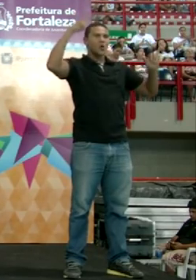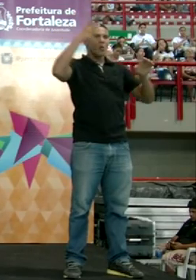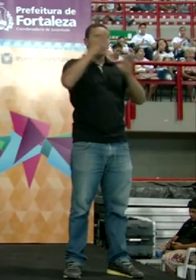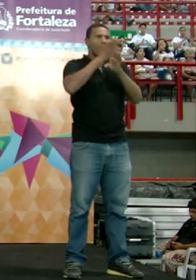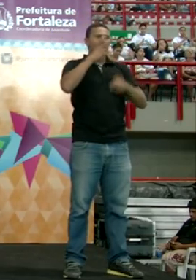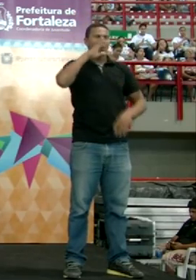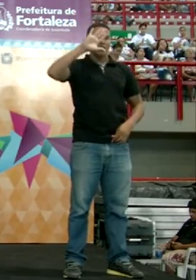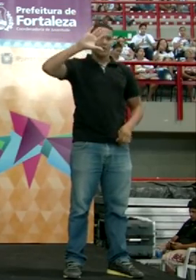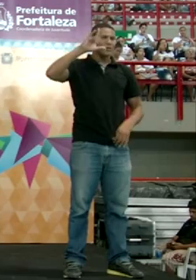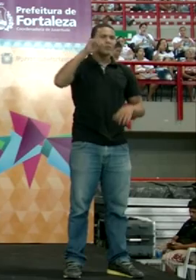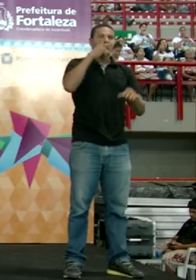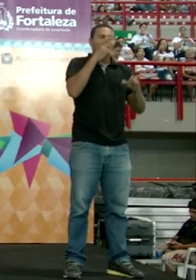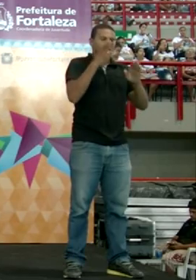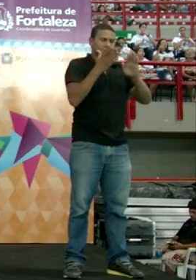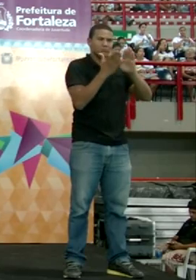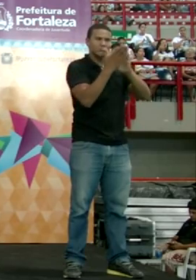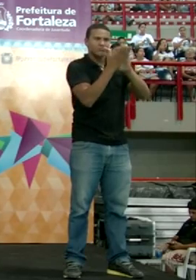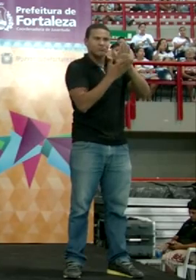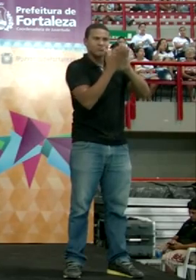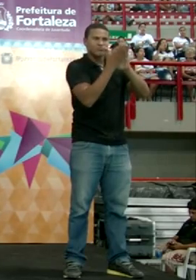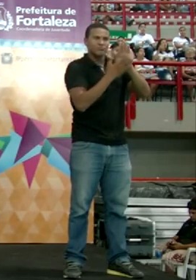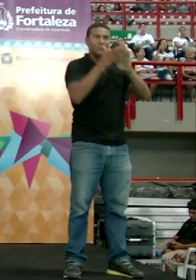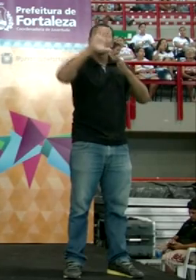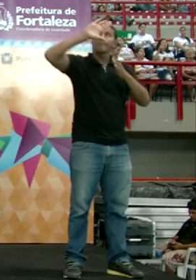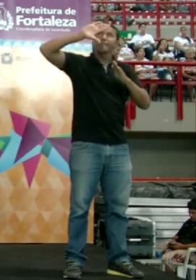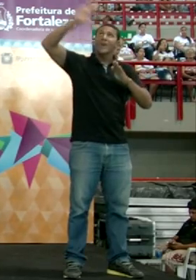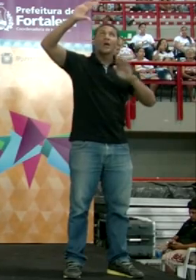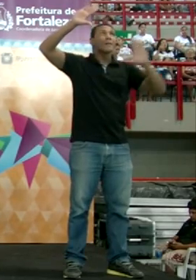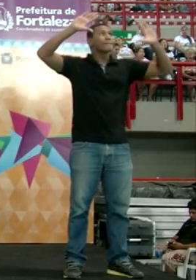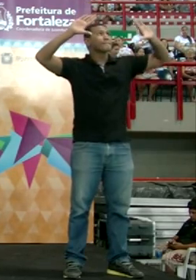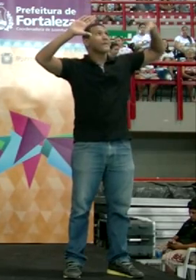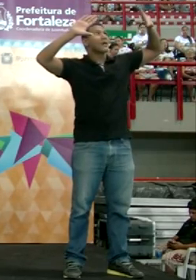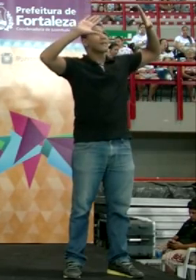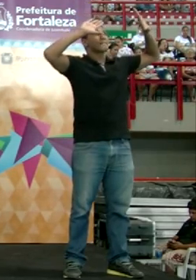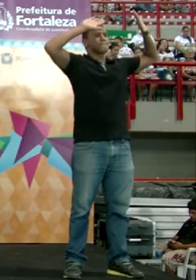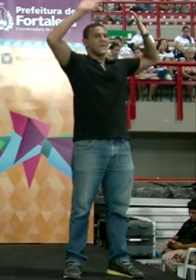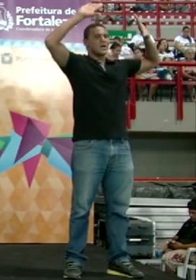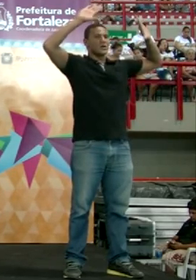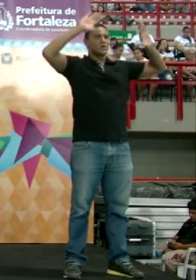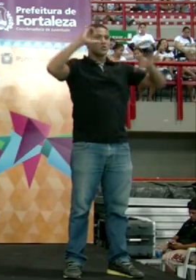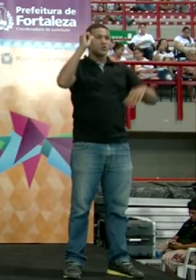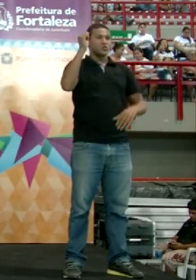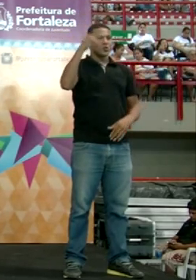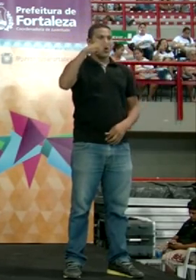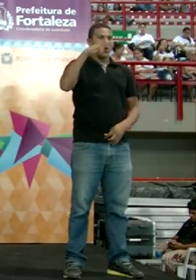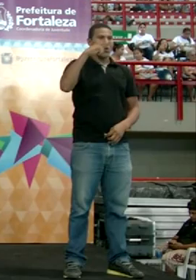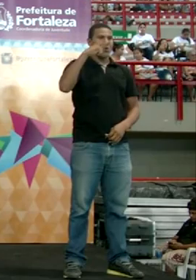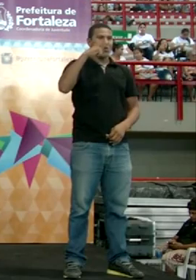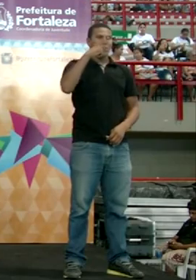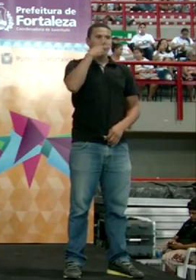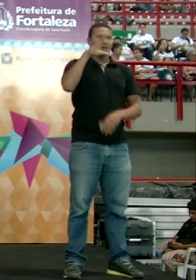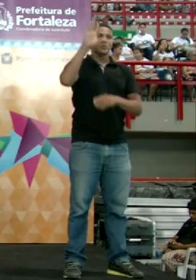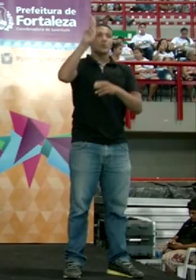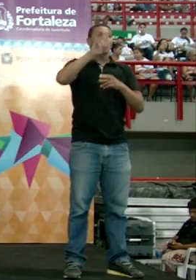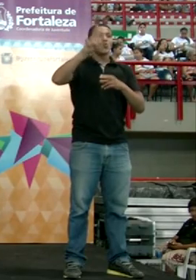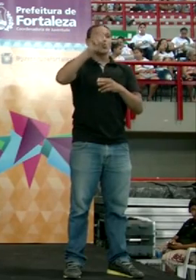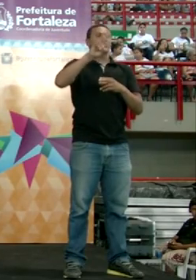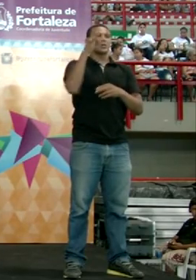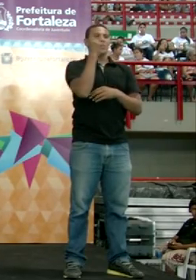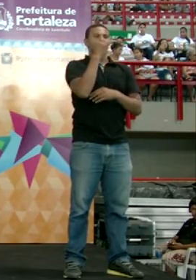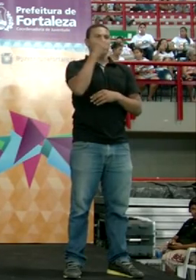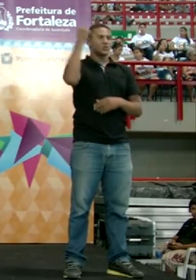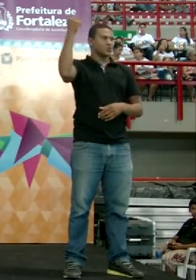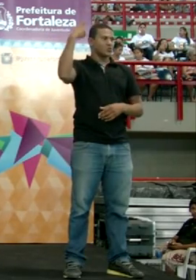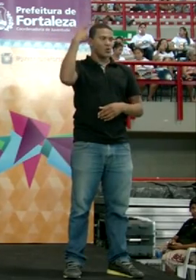do teto, você colocar painéis solares para produzir energia, para ser utilizado no próprio estádio, ou então no próprio